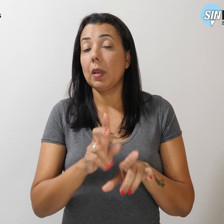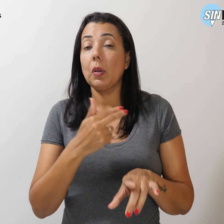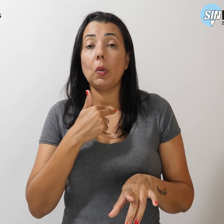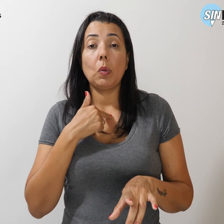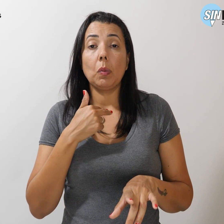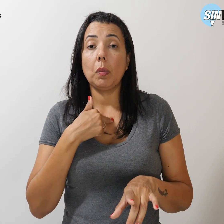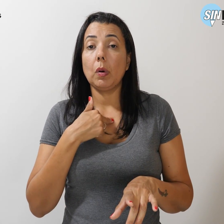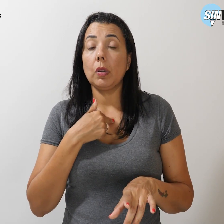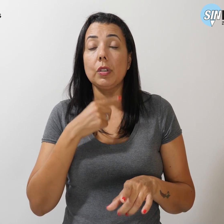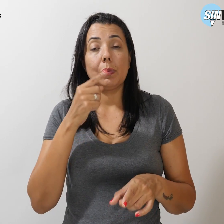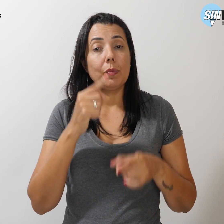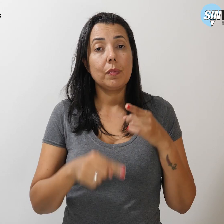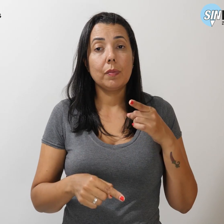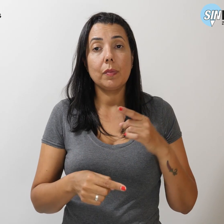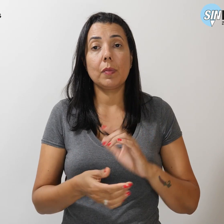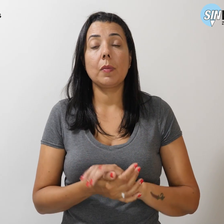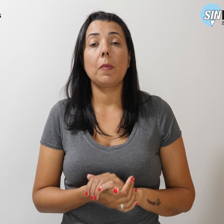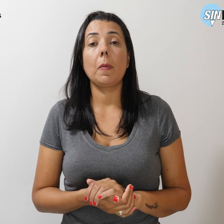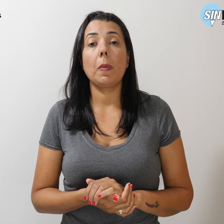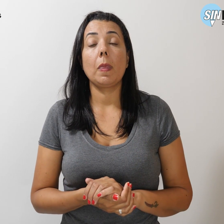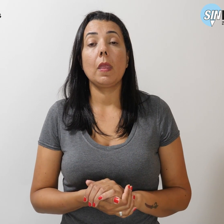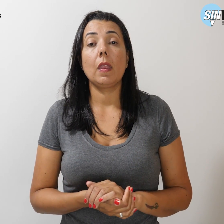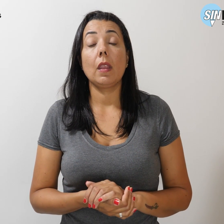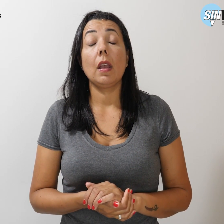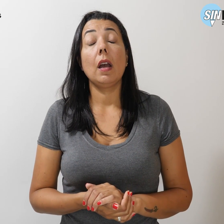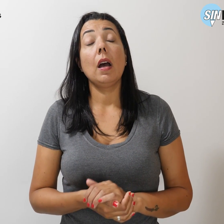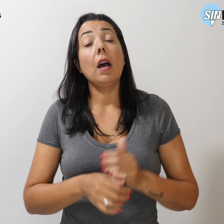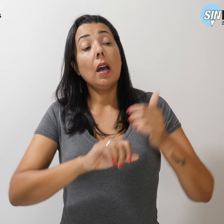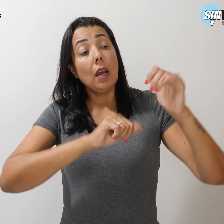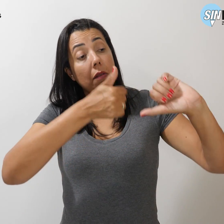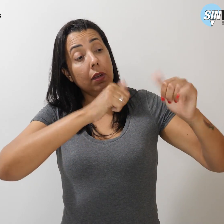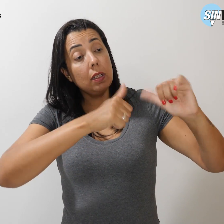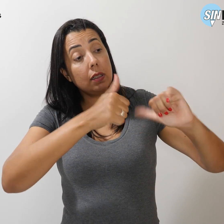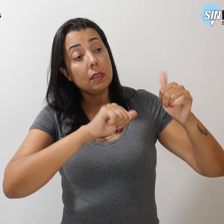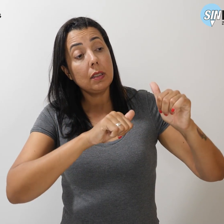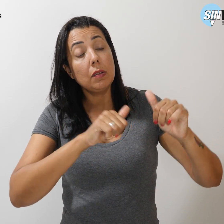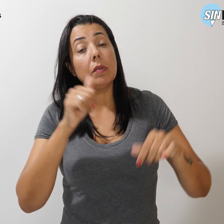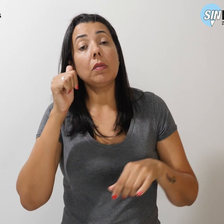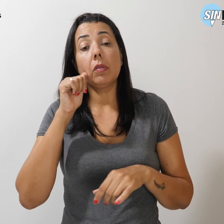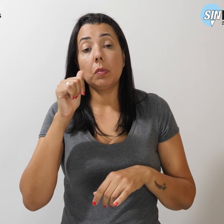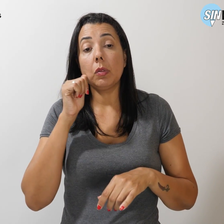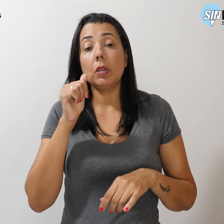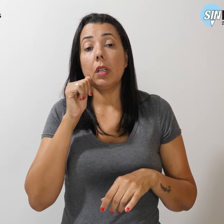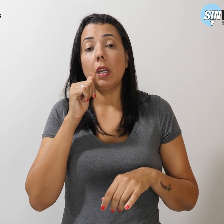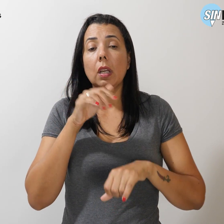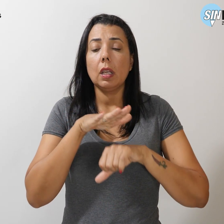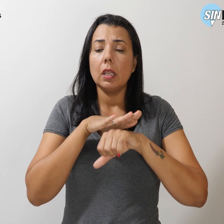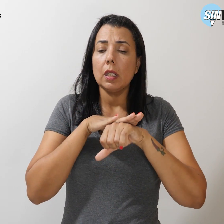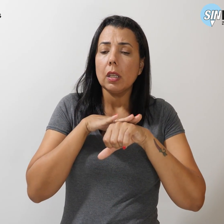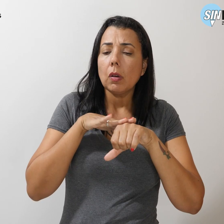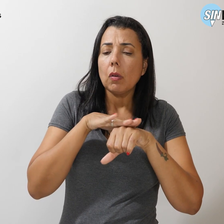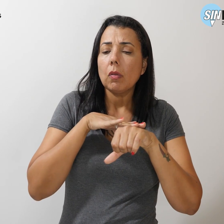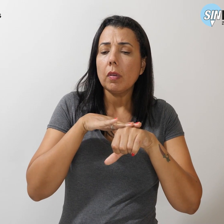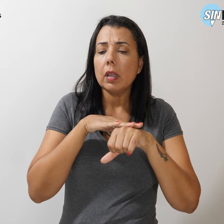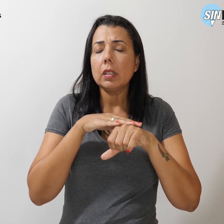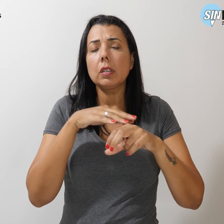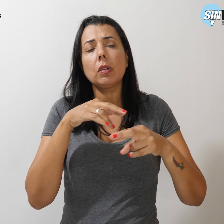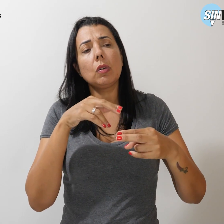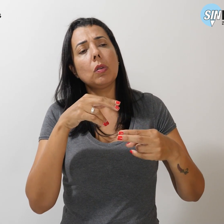ser coibida. A avaliação da sindicalista que converge com o relatório do